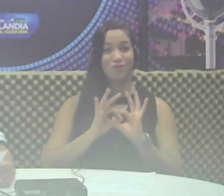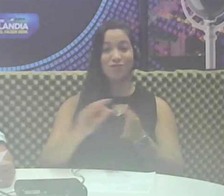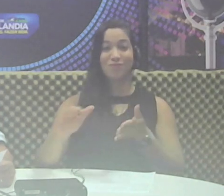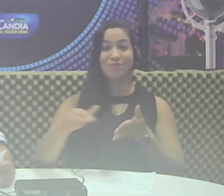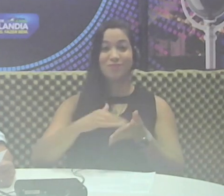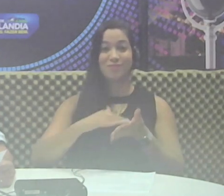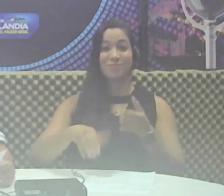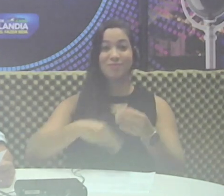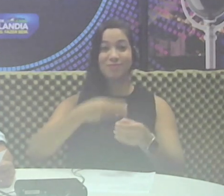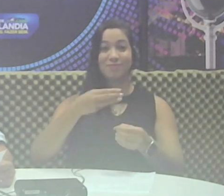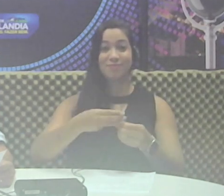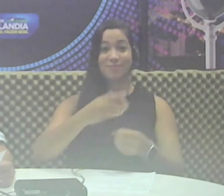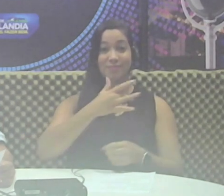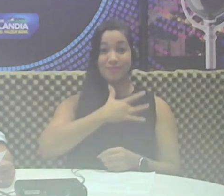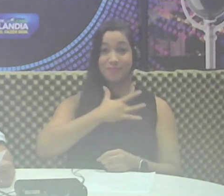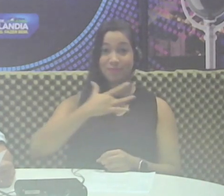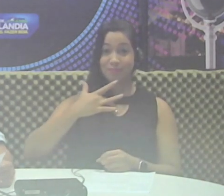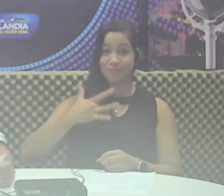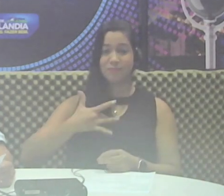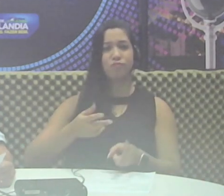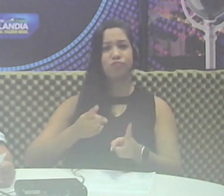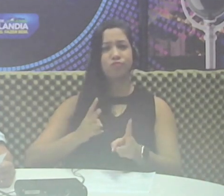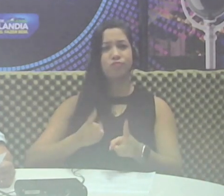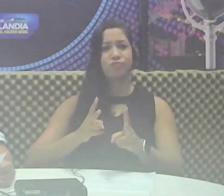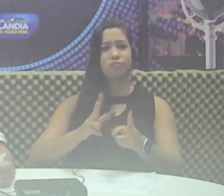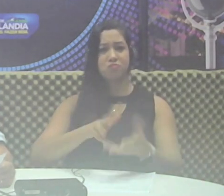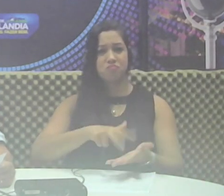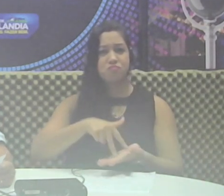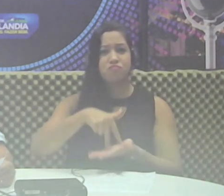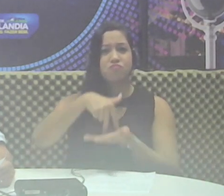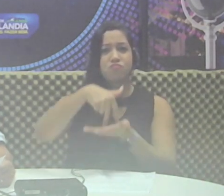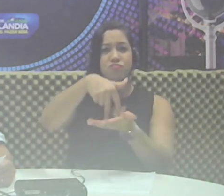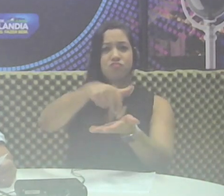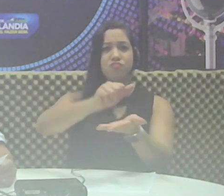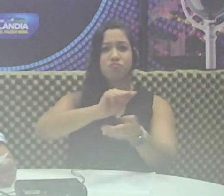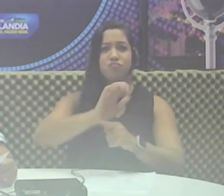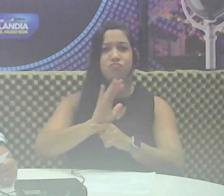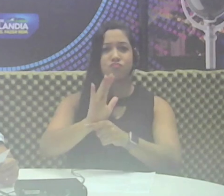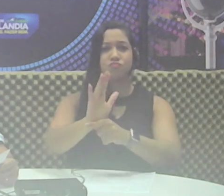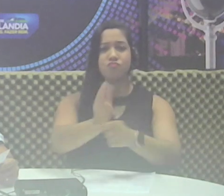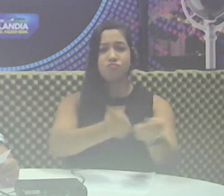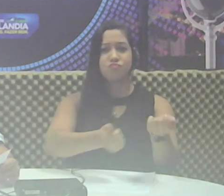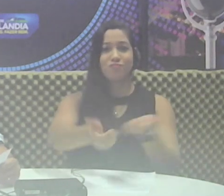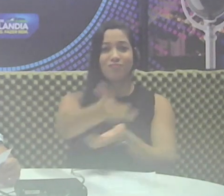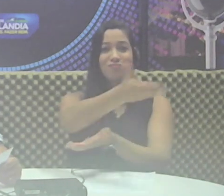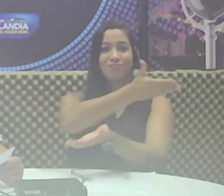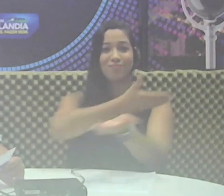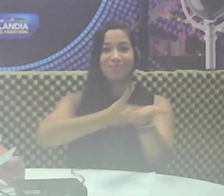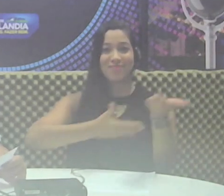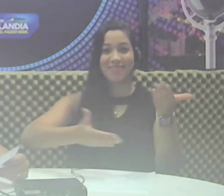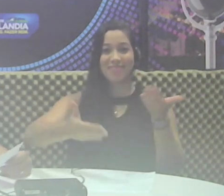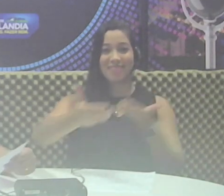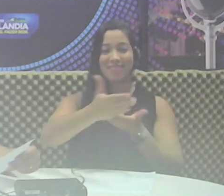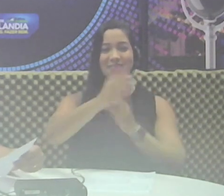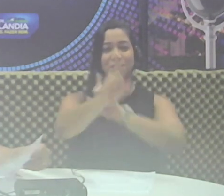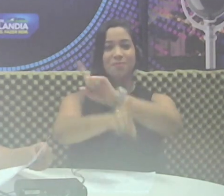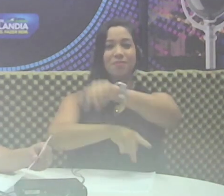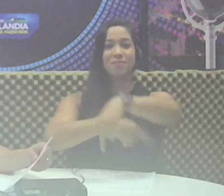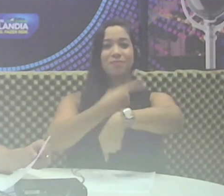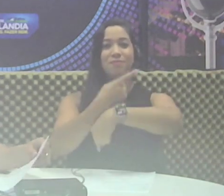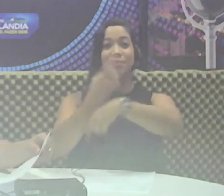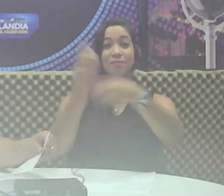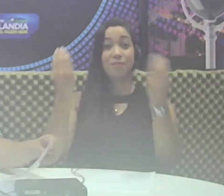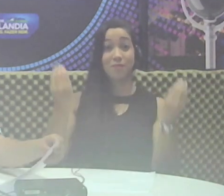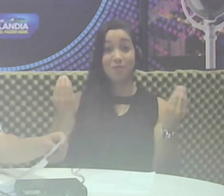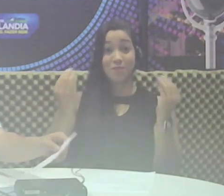Saúde continuará na posição de centro colaborador do CONAS, colocando as inovações implementadas na cidade